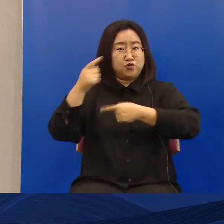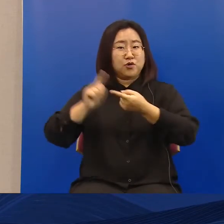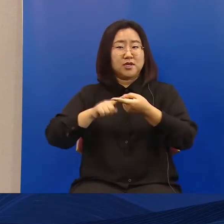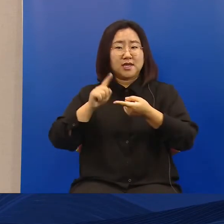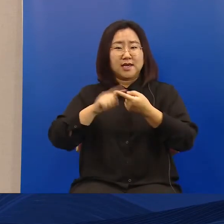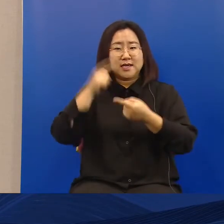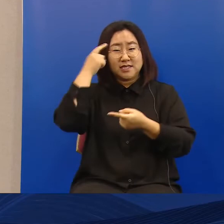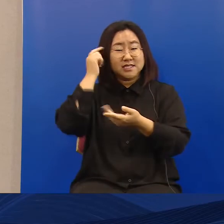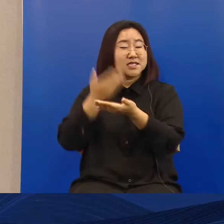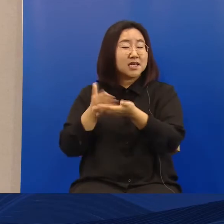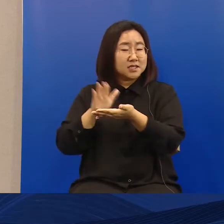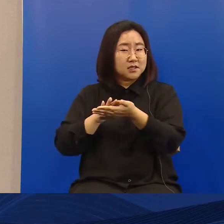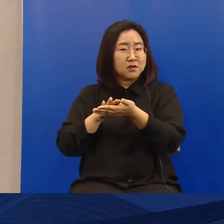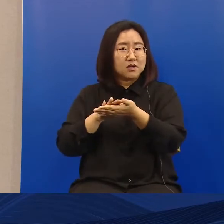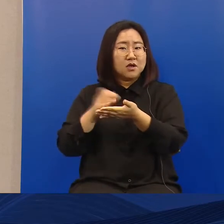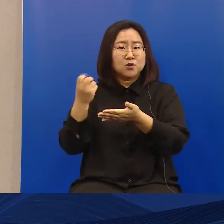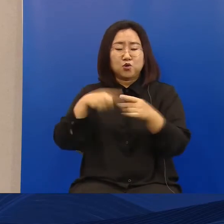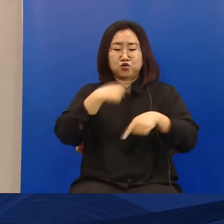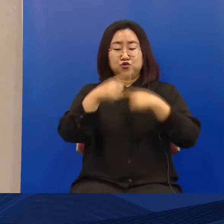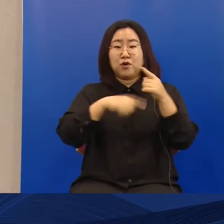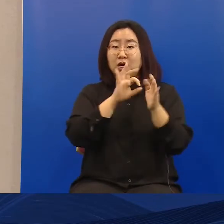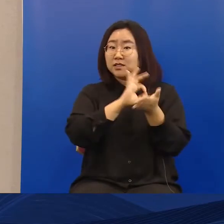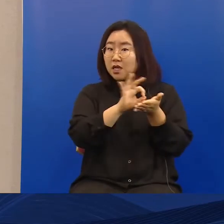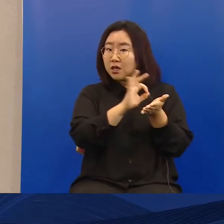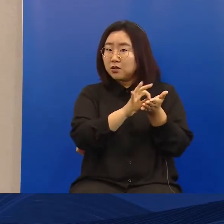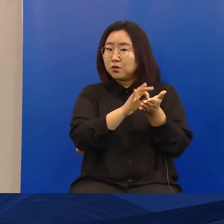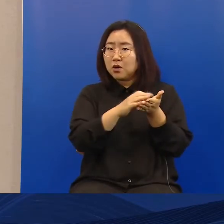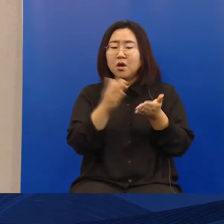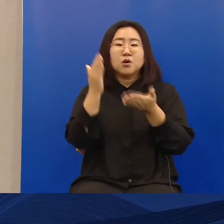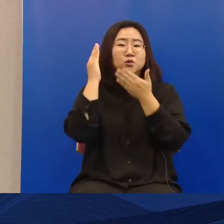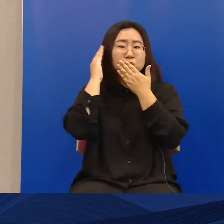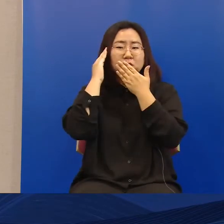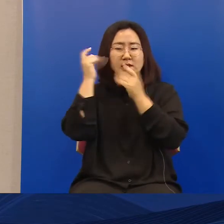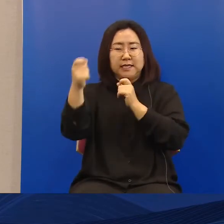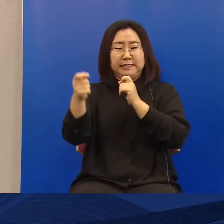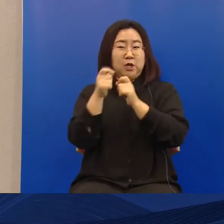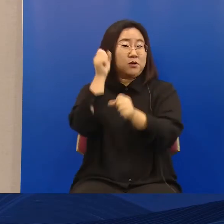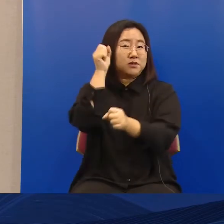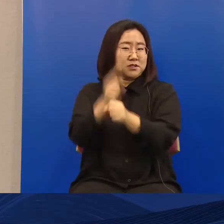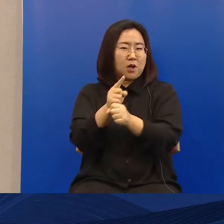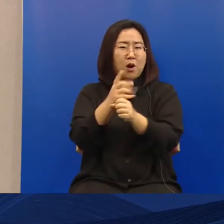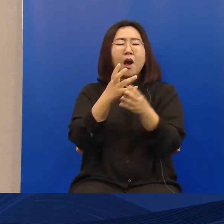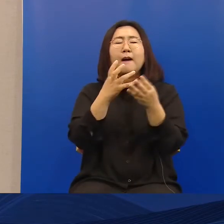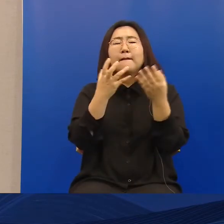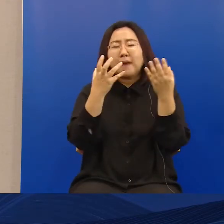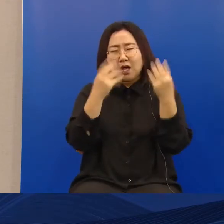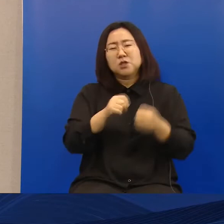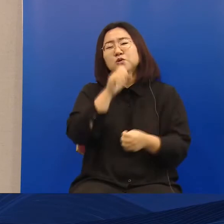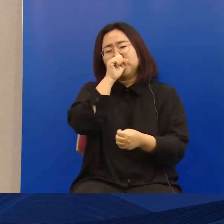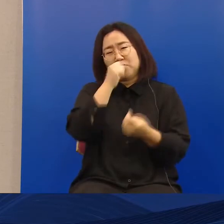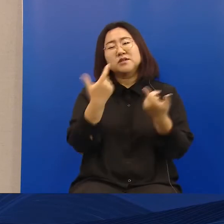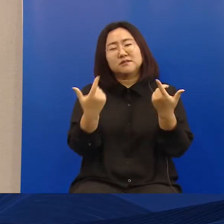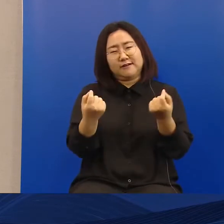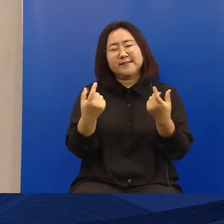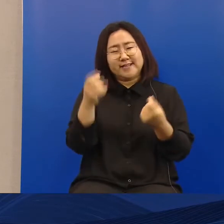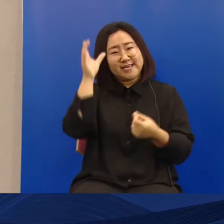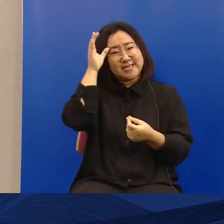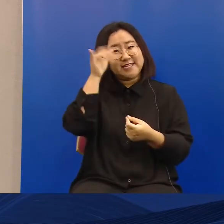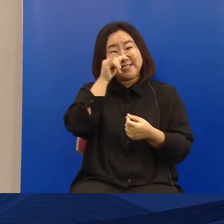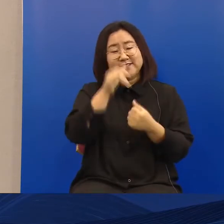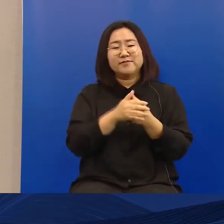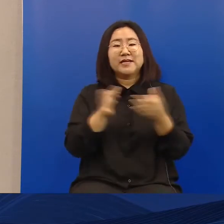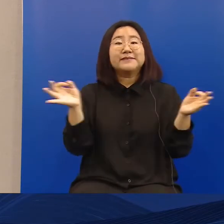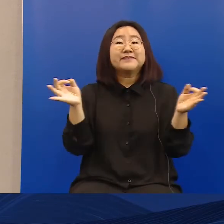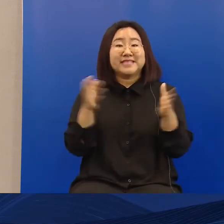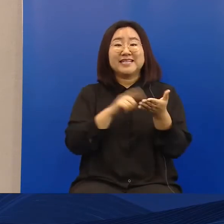대한 어떤 인식 개선과 함께 수어 사용 그다음에 농인들의 접근성이 많이 나아질 거라는 생각이 듭니다. 저는 이렇게